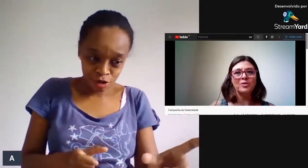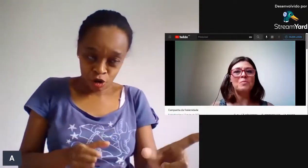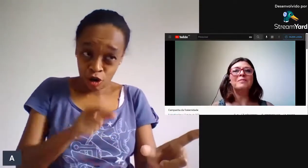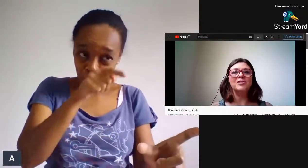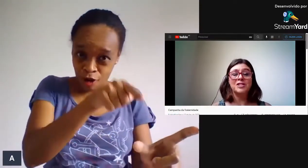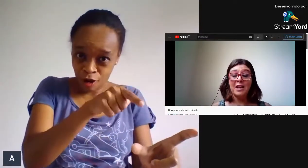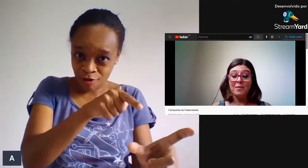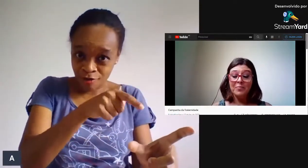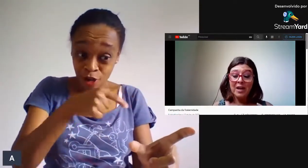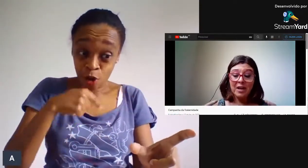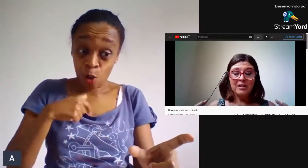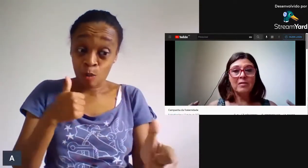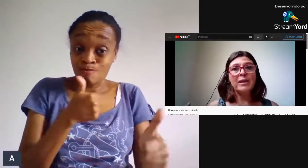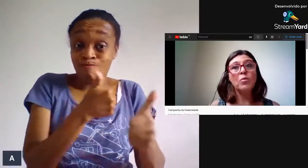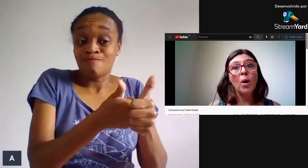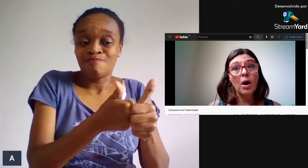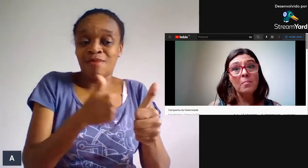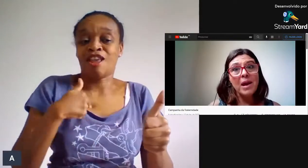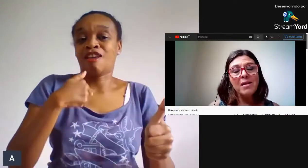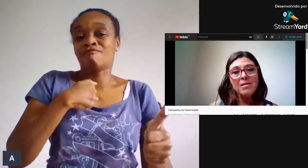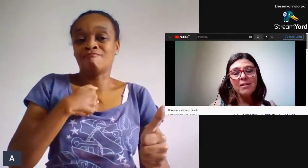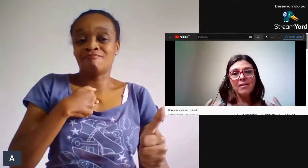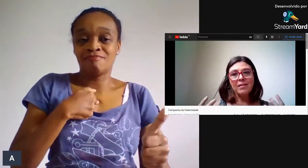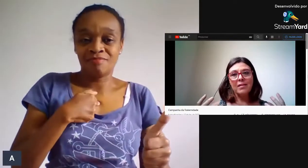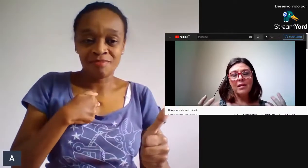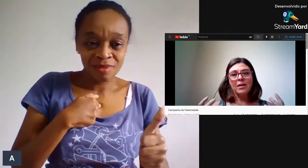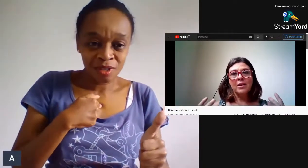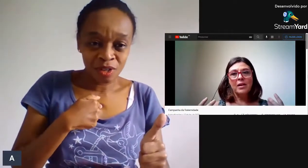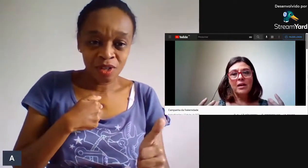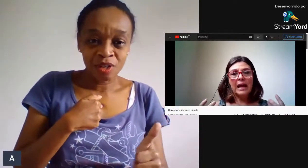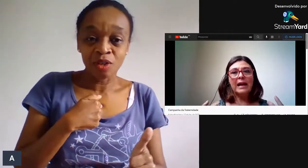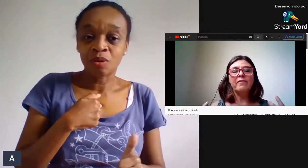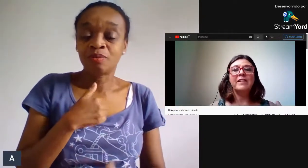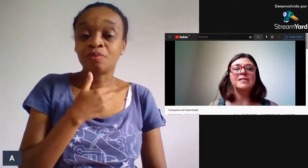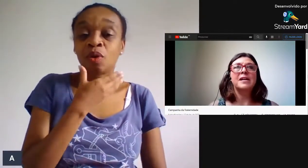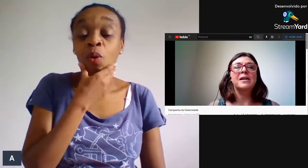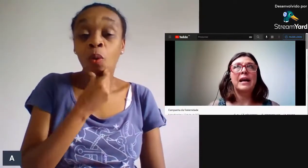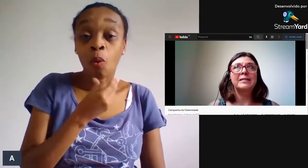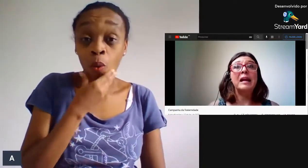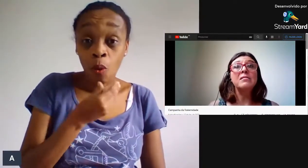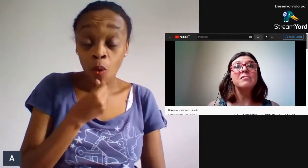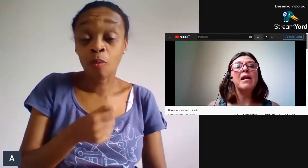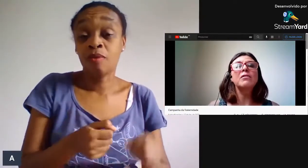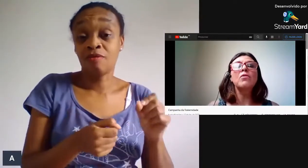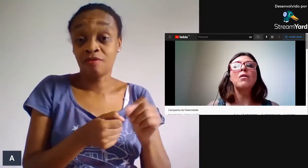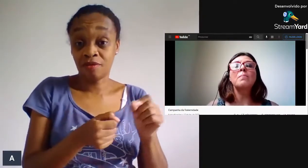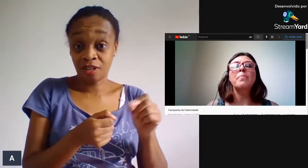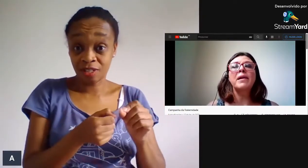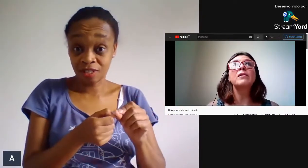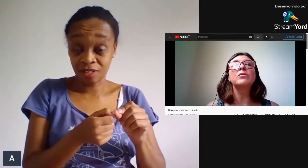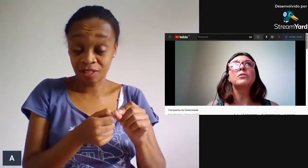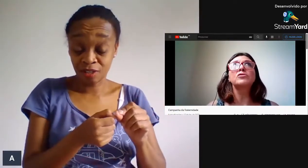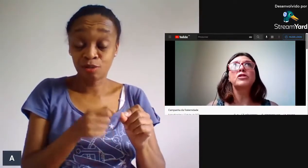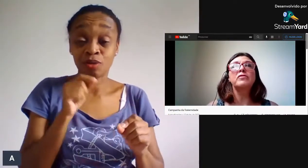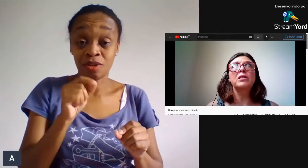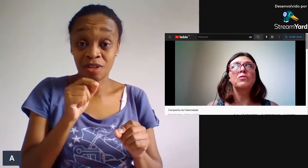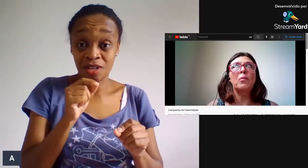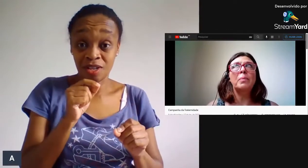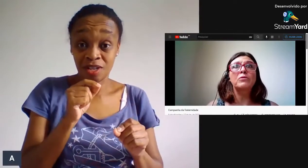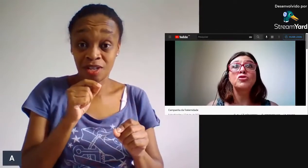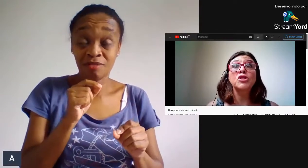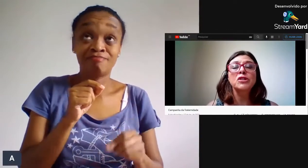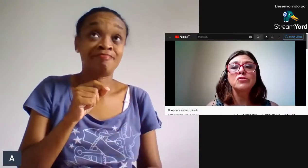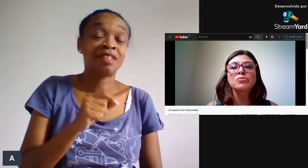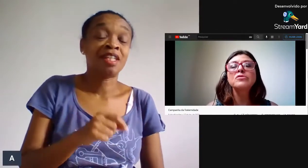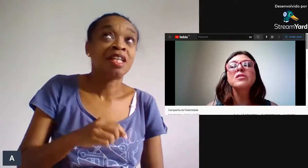o próximo é você. Então era o homem, né, atendendo ao apelo divino,